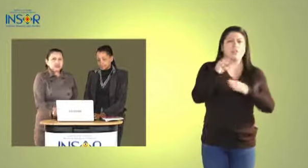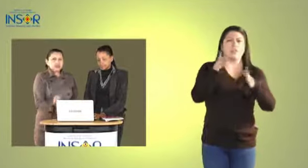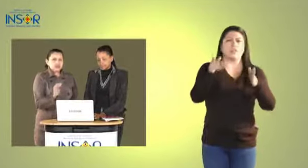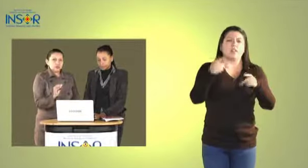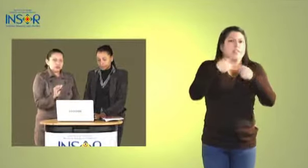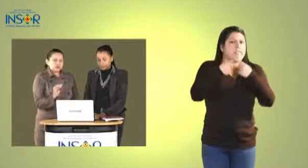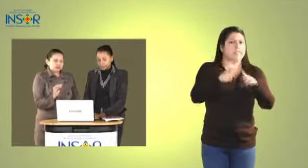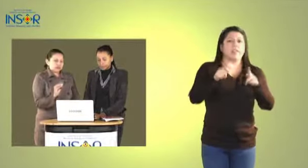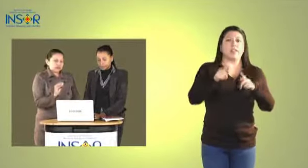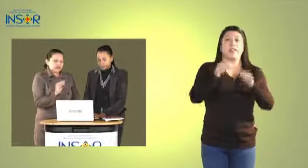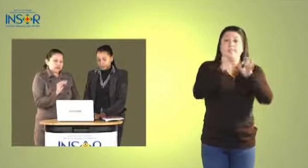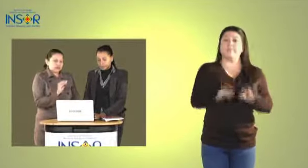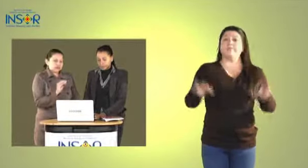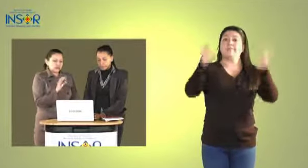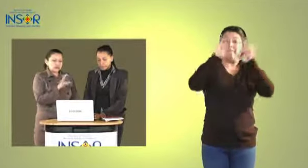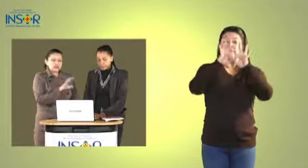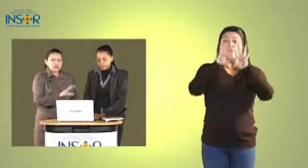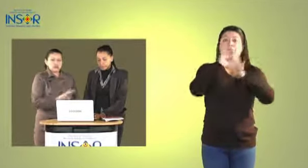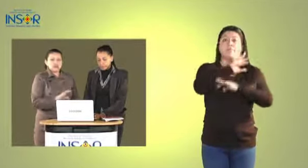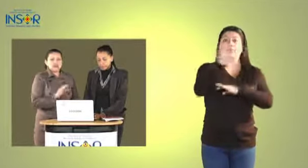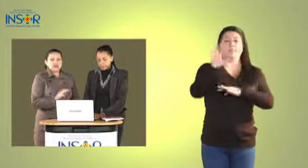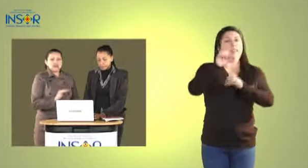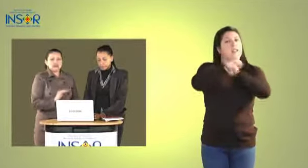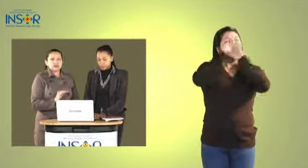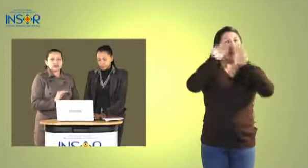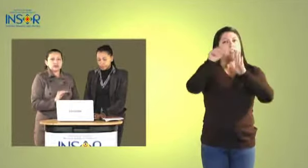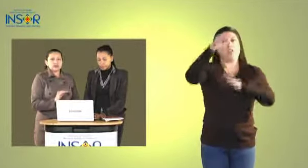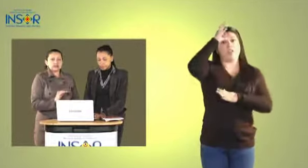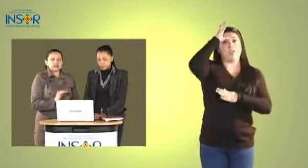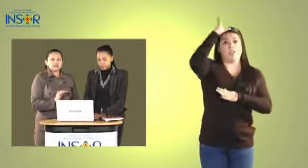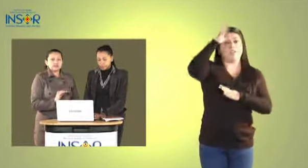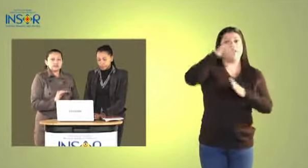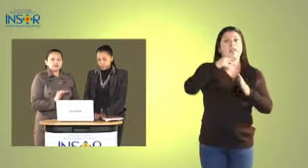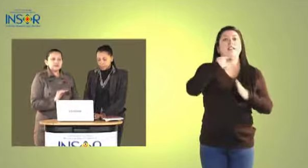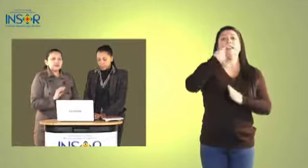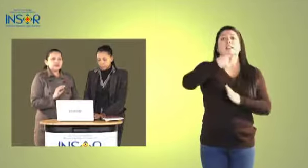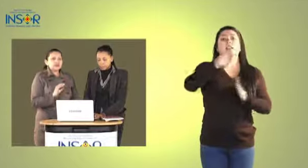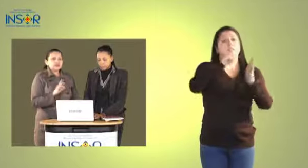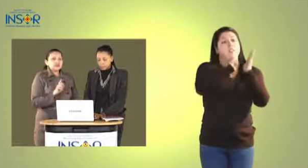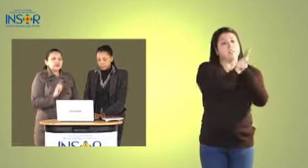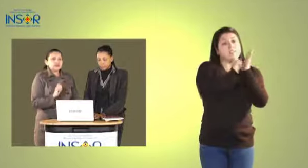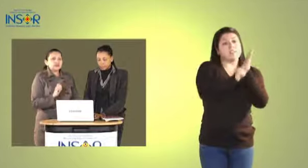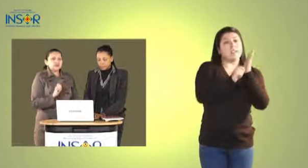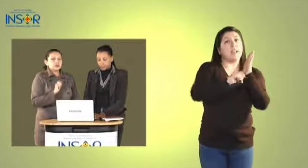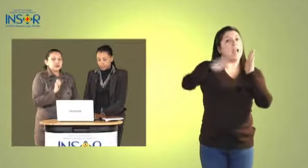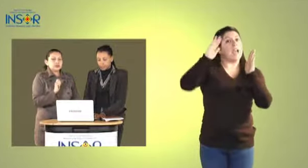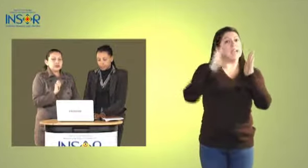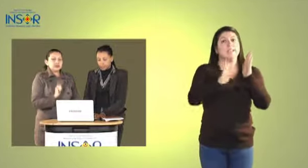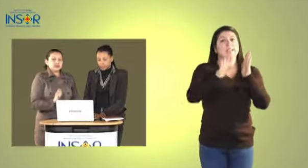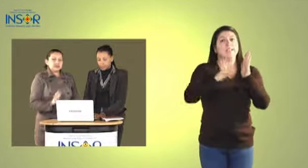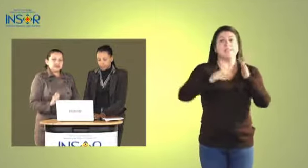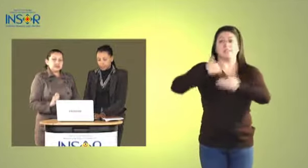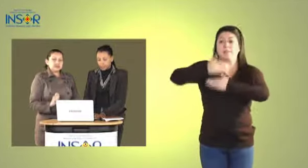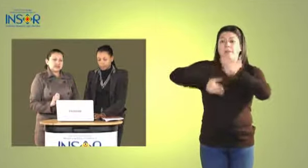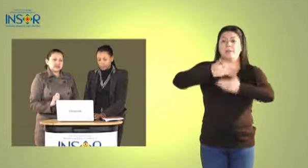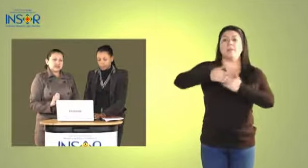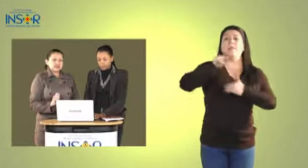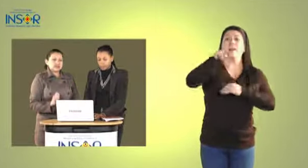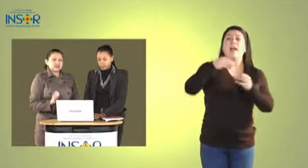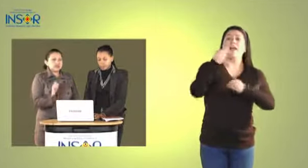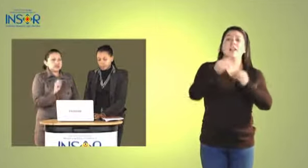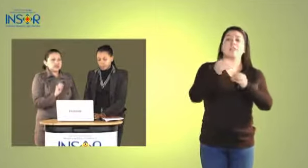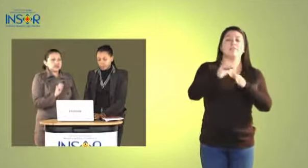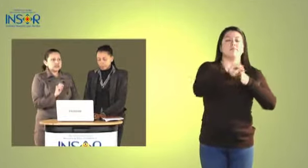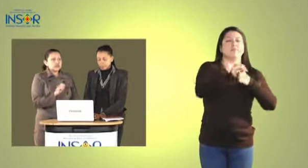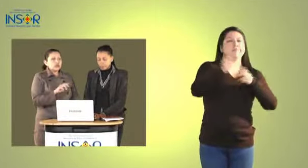Entonces es muy importante que tengamos claro estos conceptos que tienen que ver con la lengua escrita, y asimismo nosotros vamos a generar unas estrategias